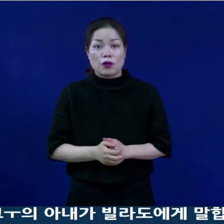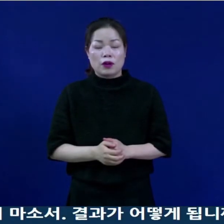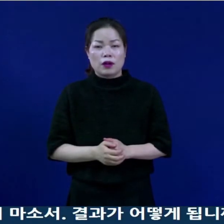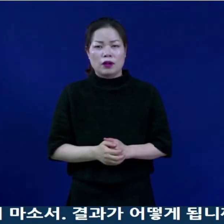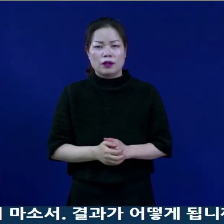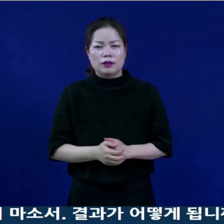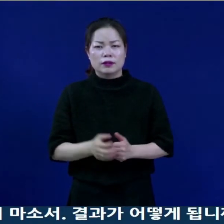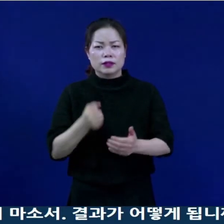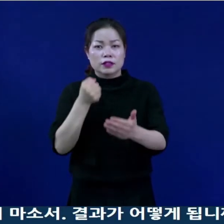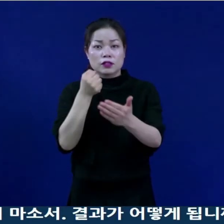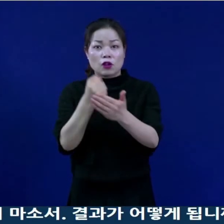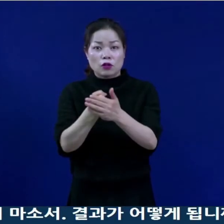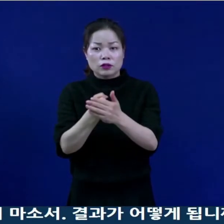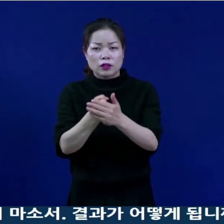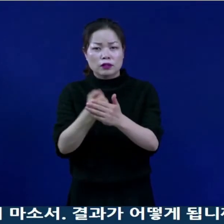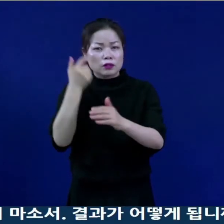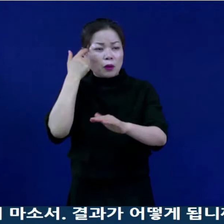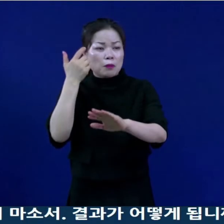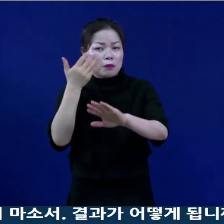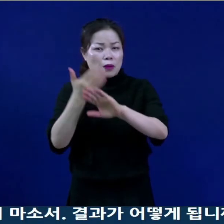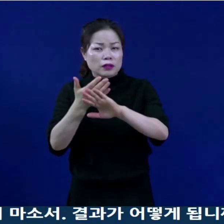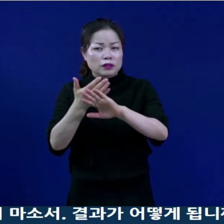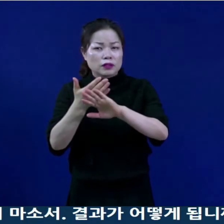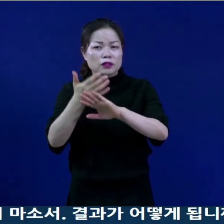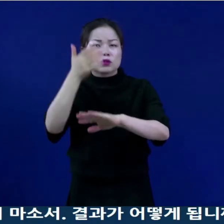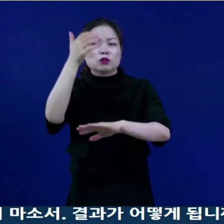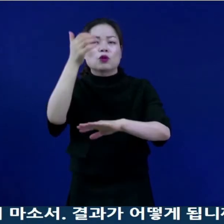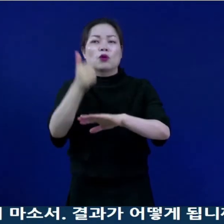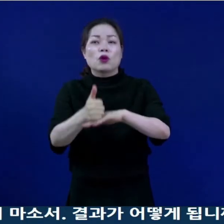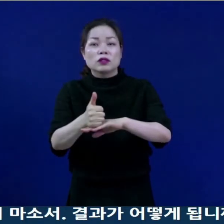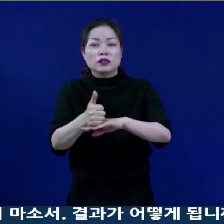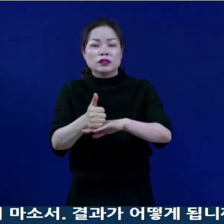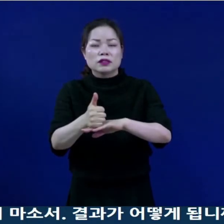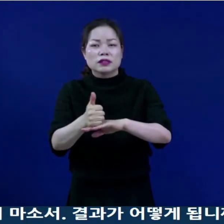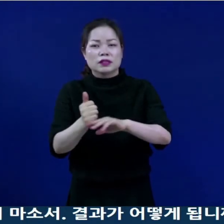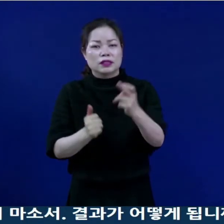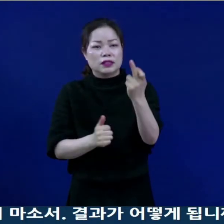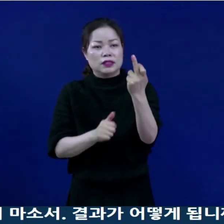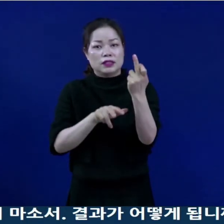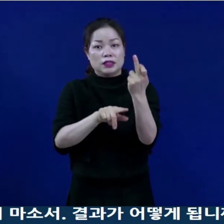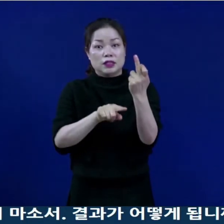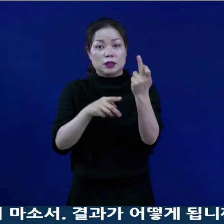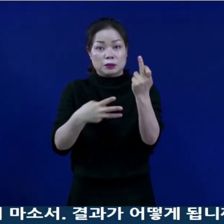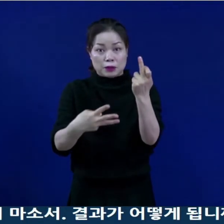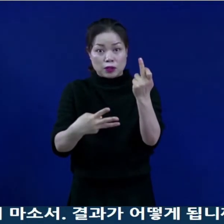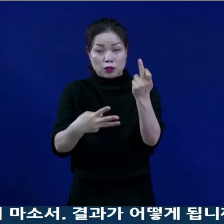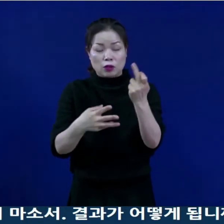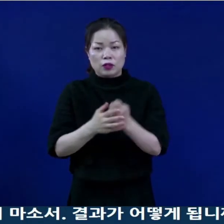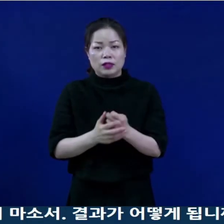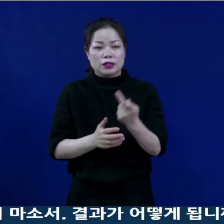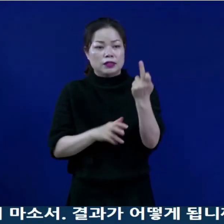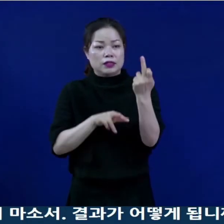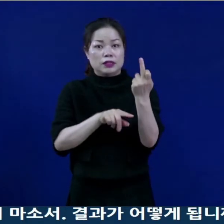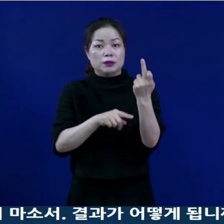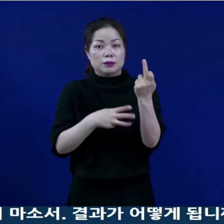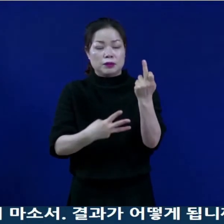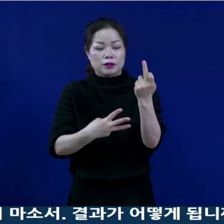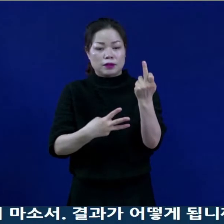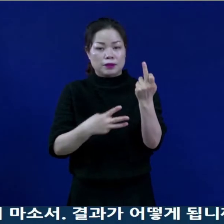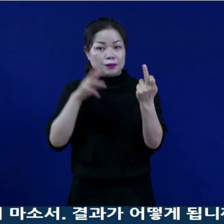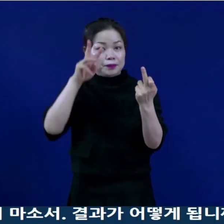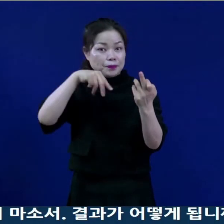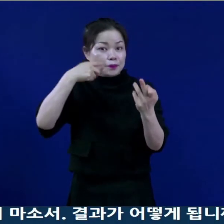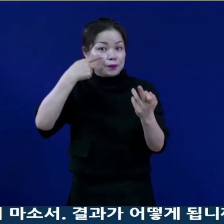그가 결정적으로 정반대의 결론을 내린 이유가 여러분 12절에 나오는데요, 우리 12절 한번